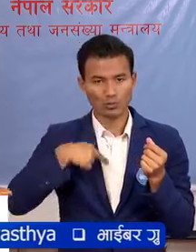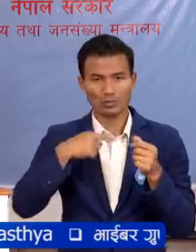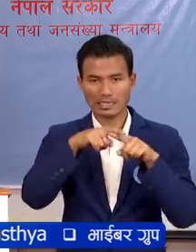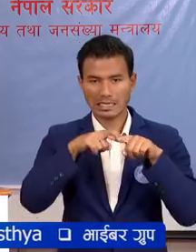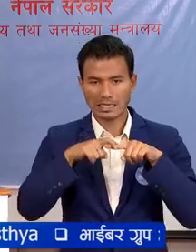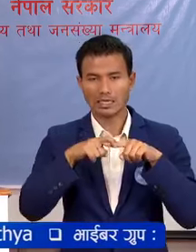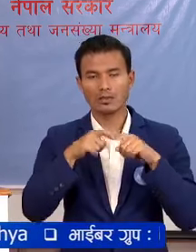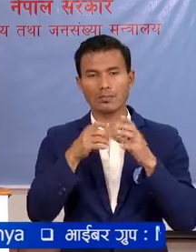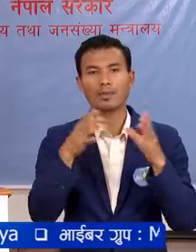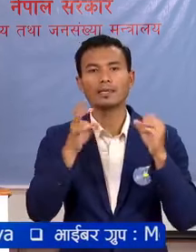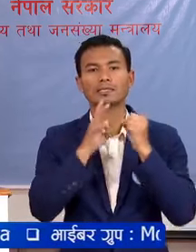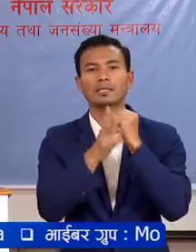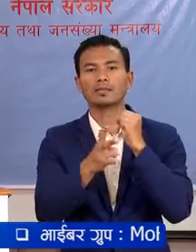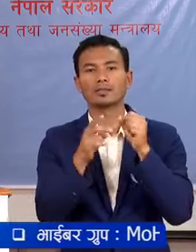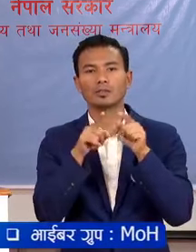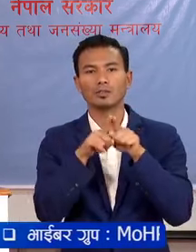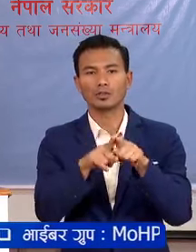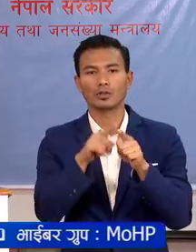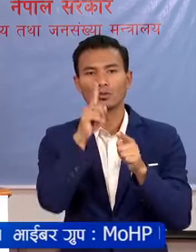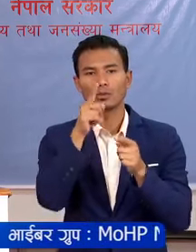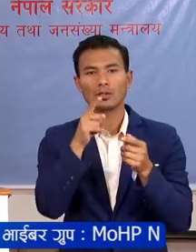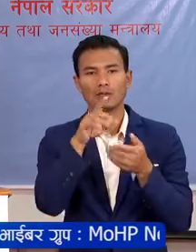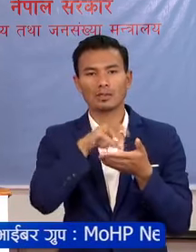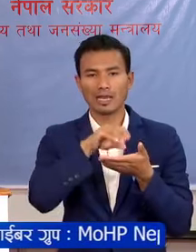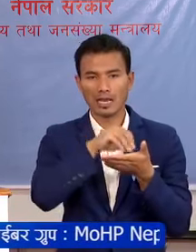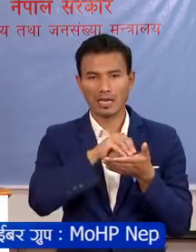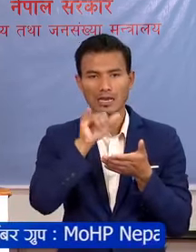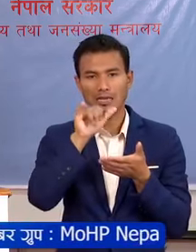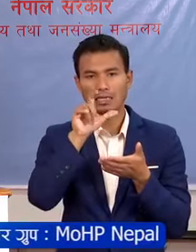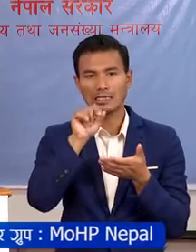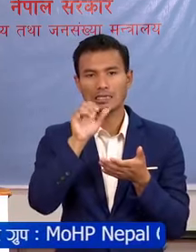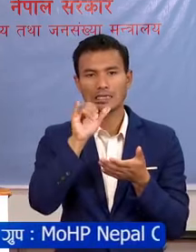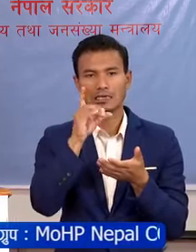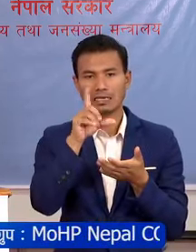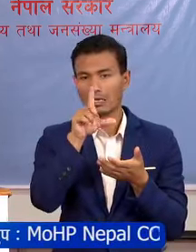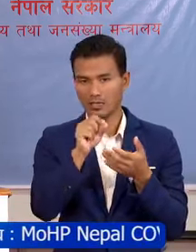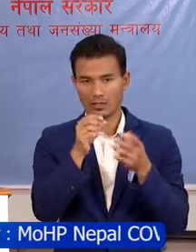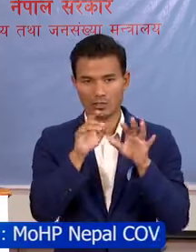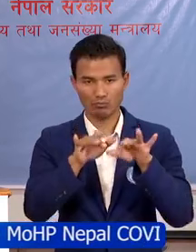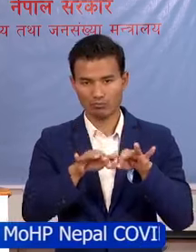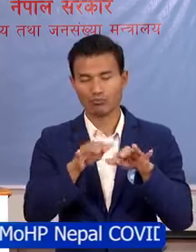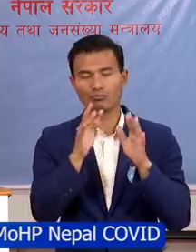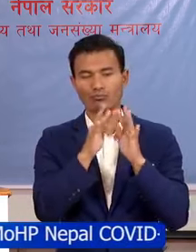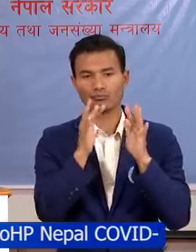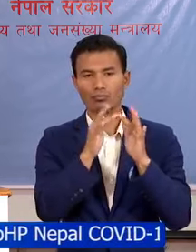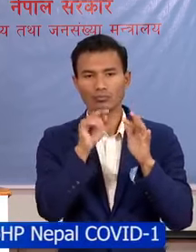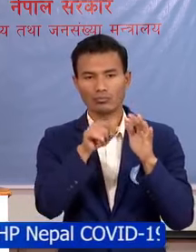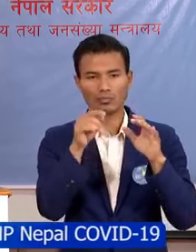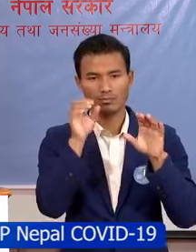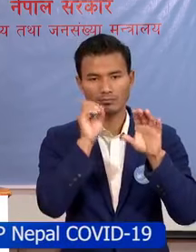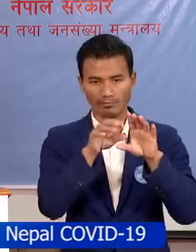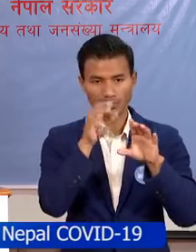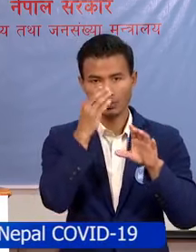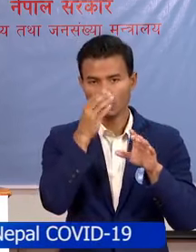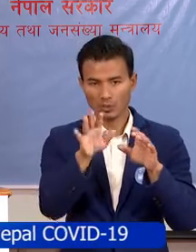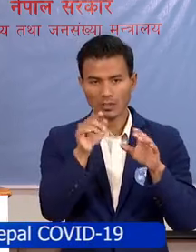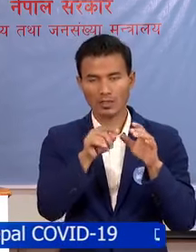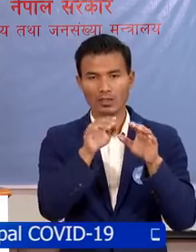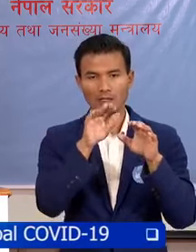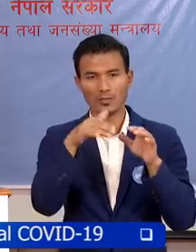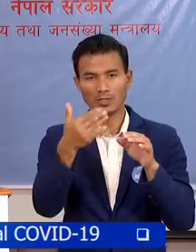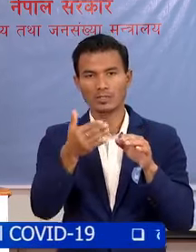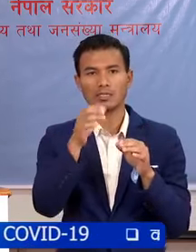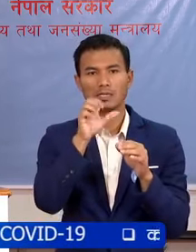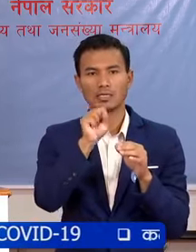मां सांग संग योडा गौट डाटा वन्नी योडा सफ्ट्वेर छा शाफ्ट्वेर माँ हुआंको इन्फरमिशन तेयां इंत्री उंछ इंत्री बयाऊ शागए